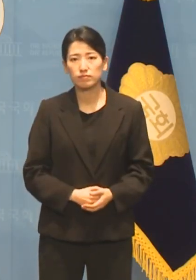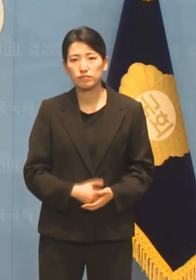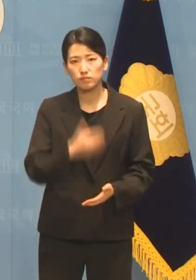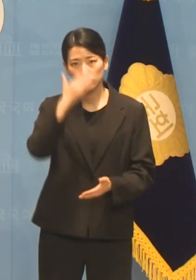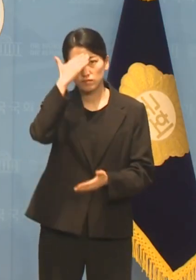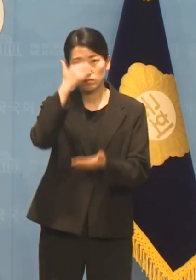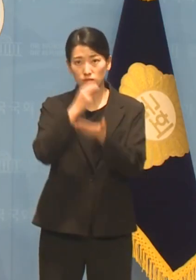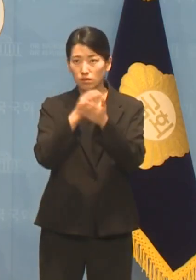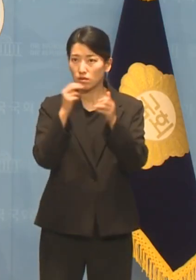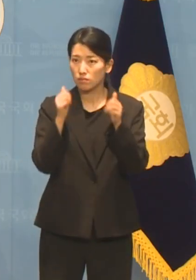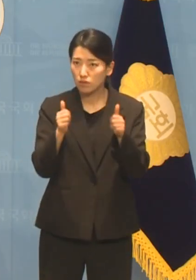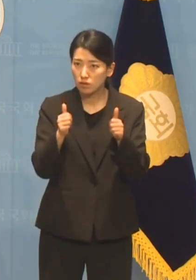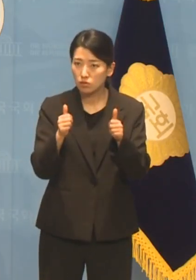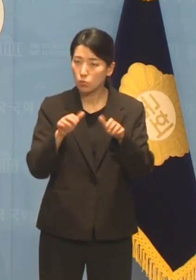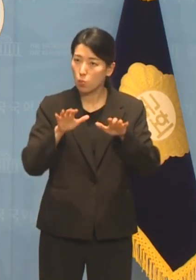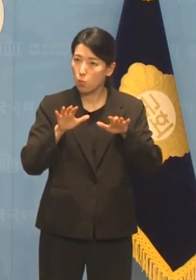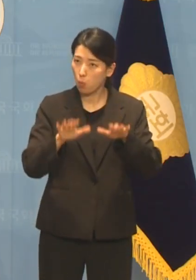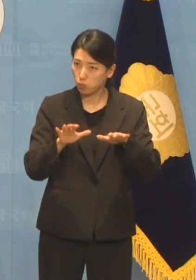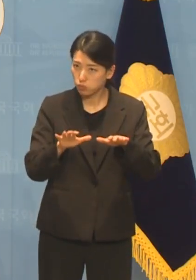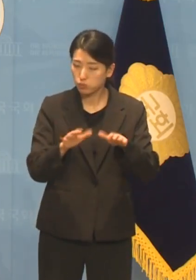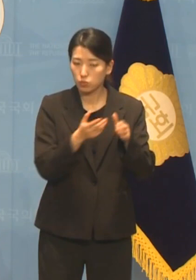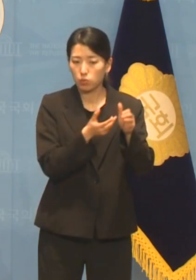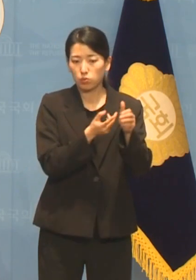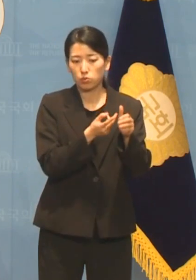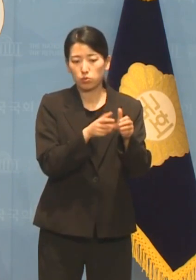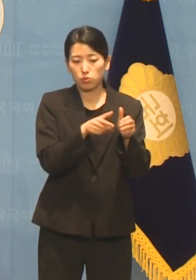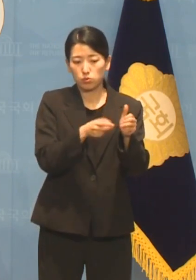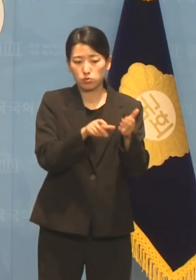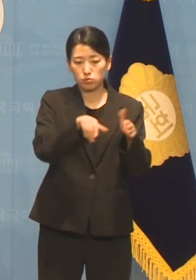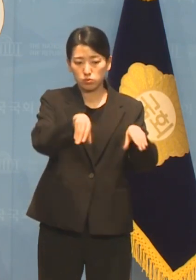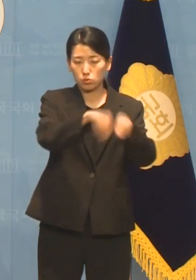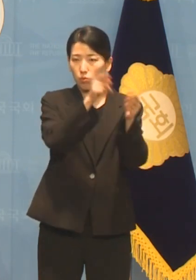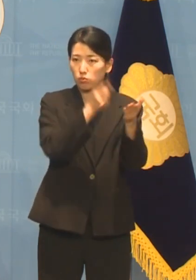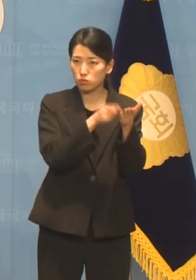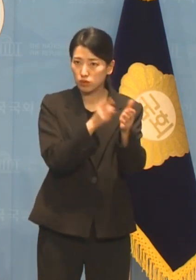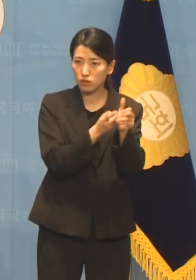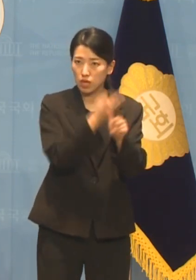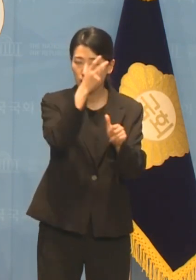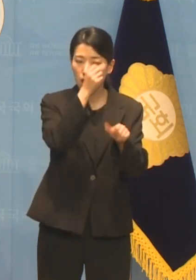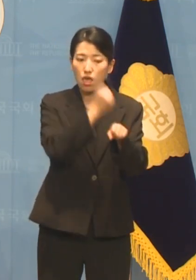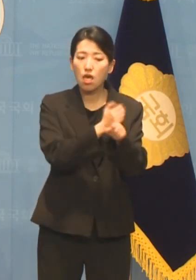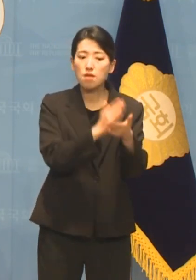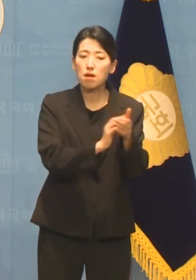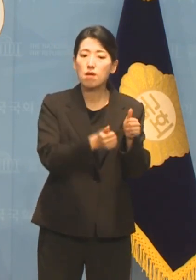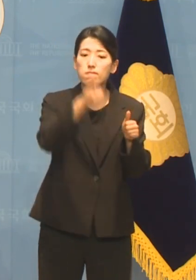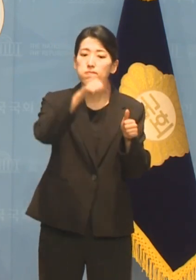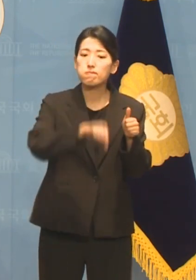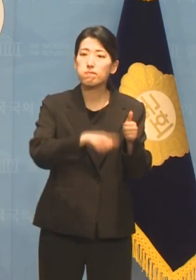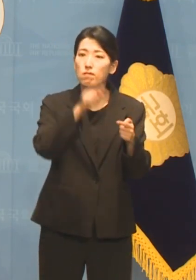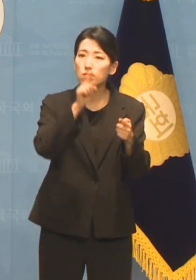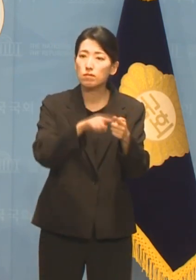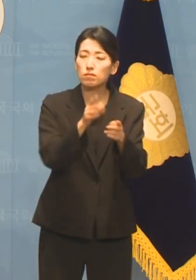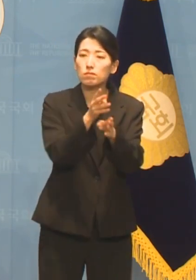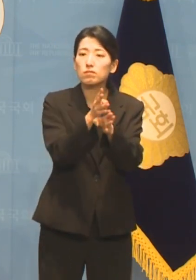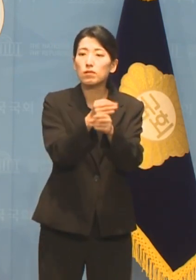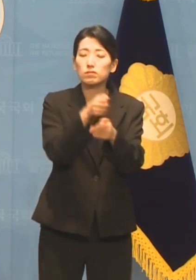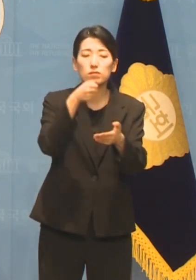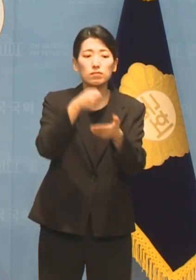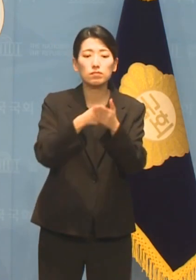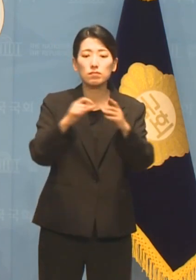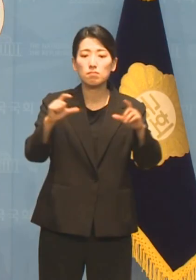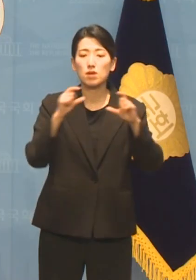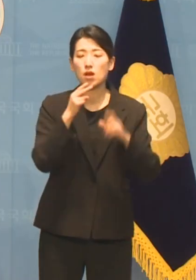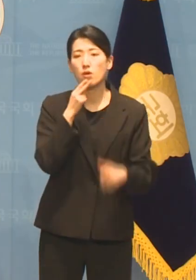헌법재판소가 오늘까지도 한덕수 대통령 권한대행 탄핵 심판에 대한 선고 일정을 지정하지